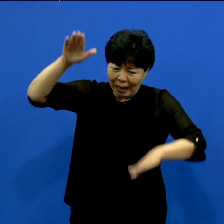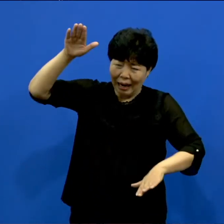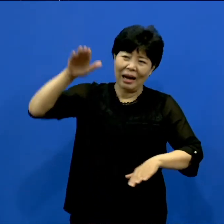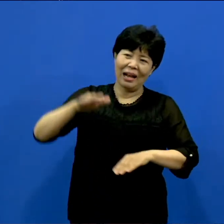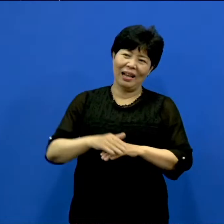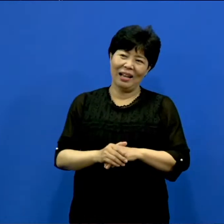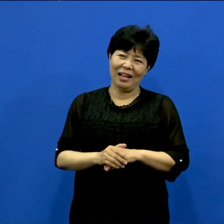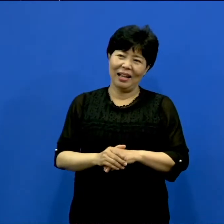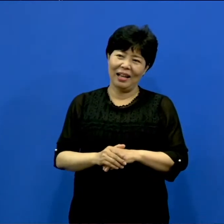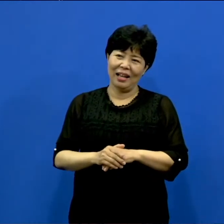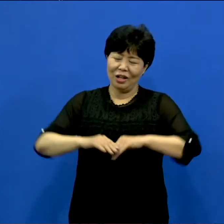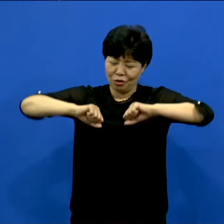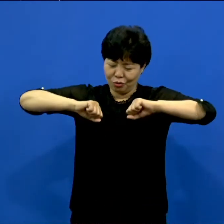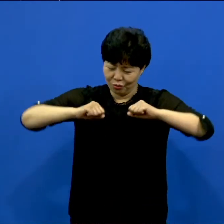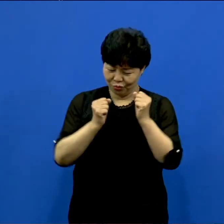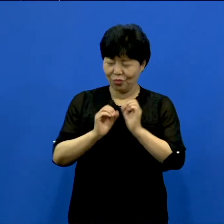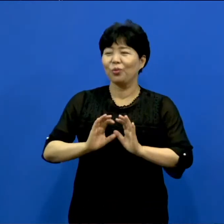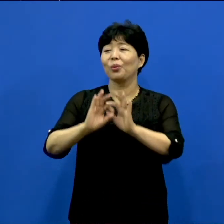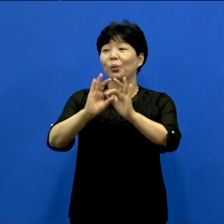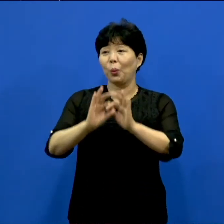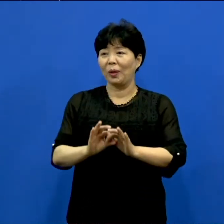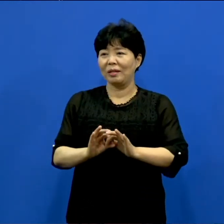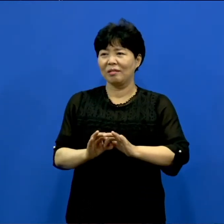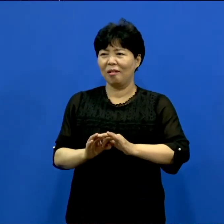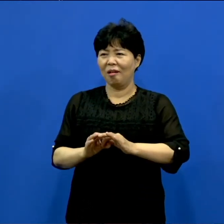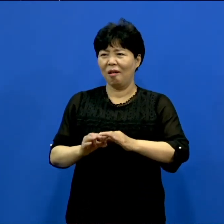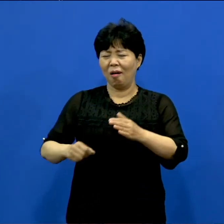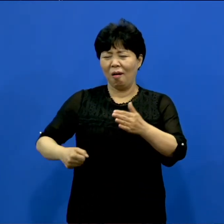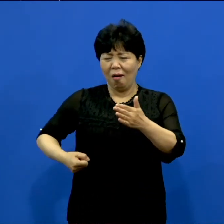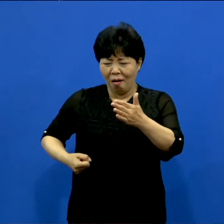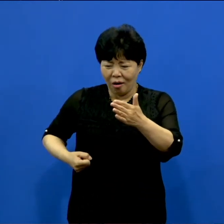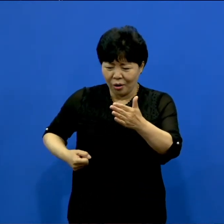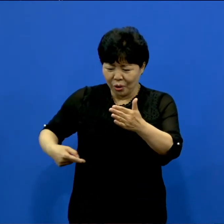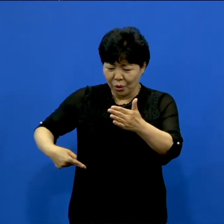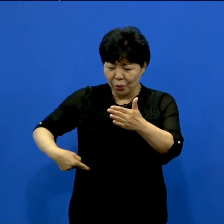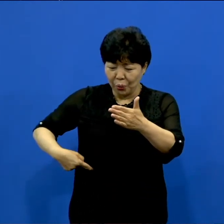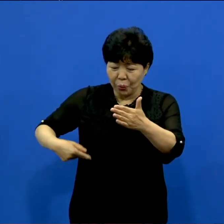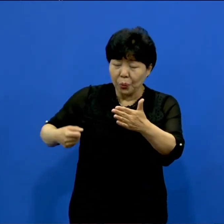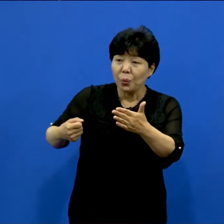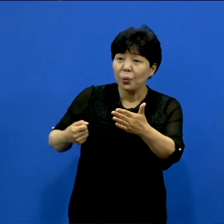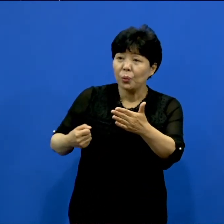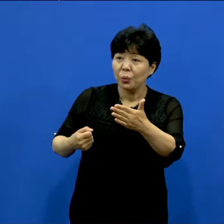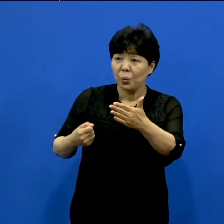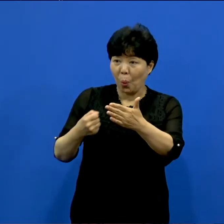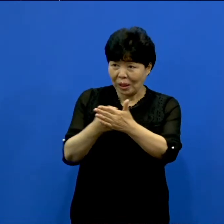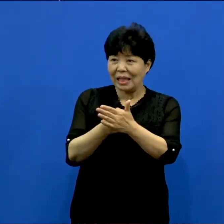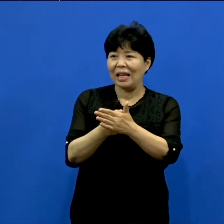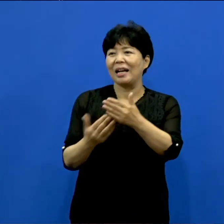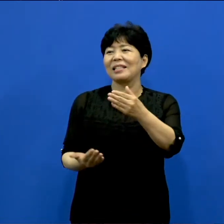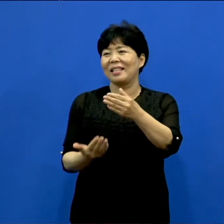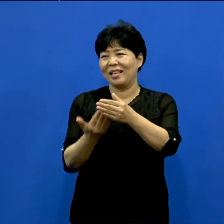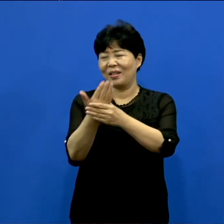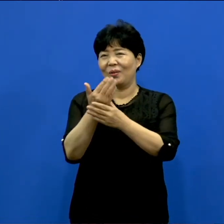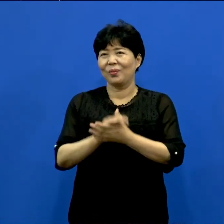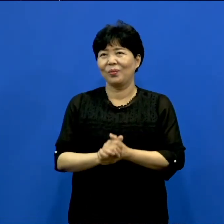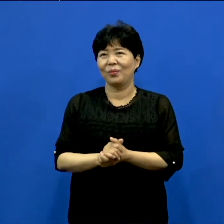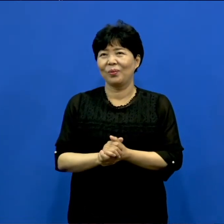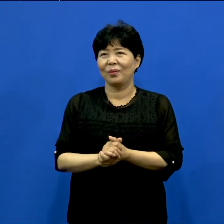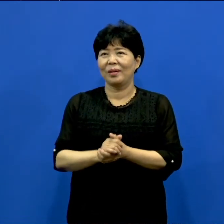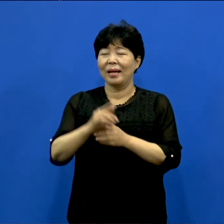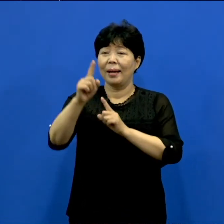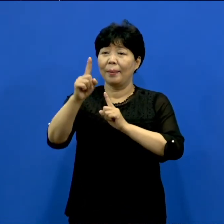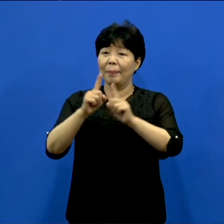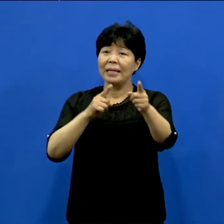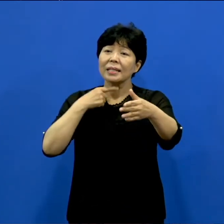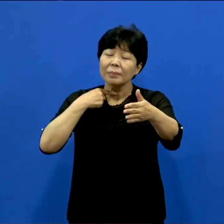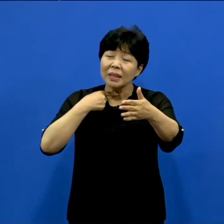거기에서 용기가 나오는 거죠. 여러분 신앙생활의 탄력이 언제 붙는가 하면 말씀을 경험할 때입니다. 말씀을 경험했다는